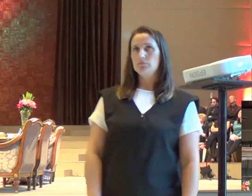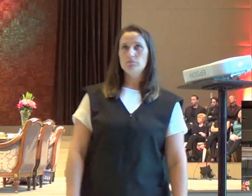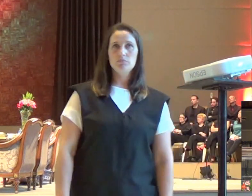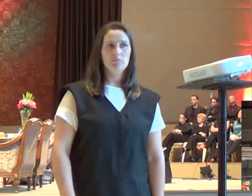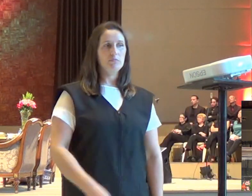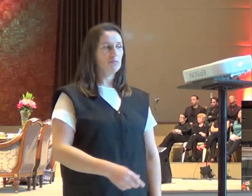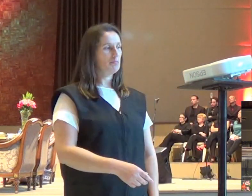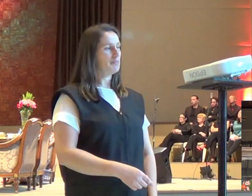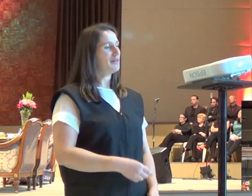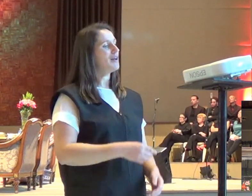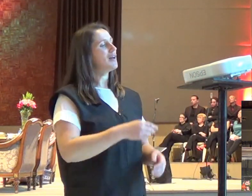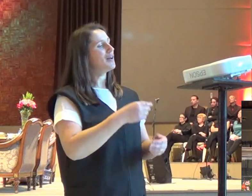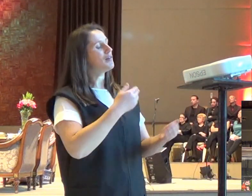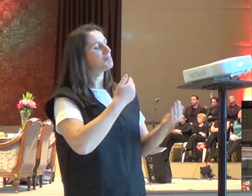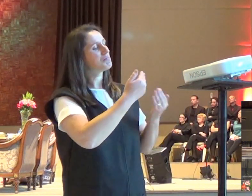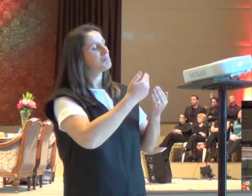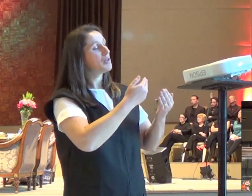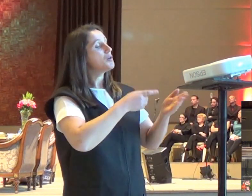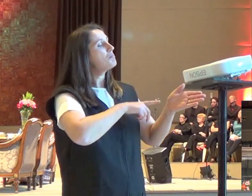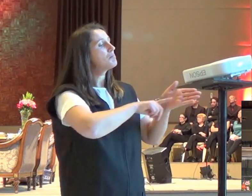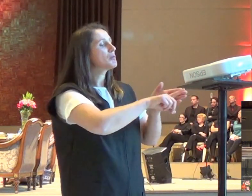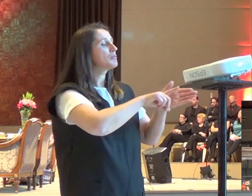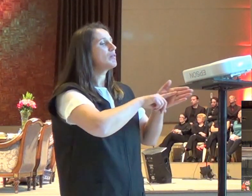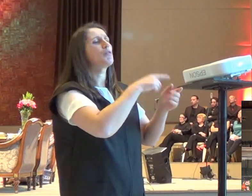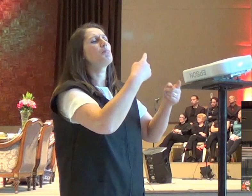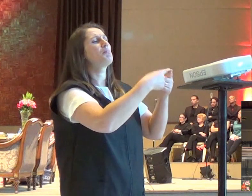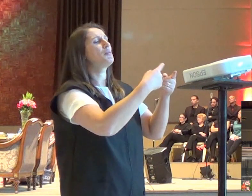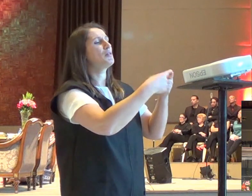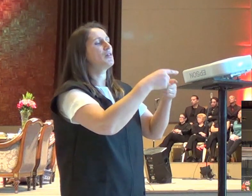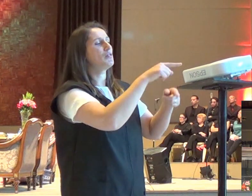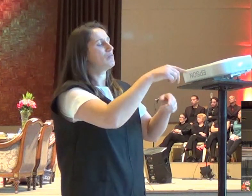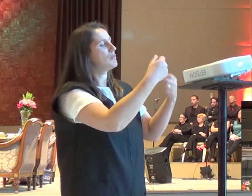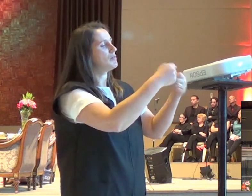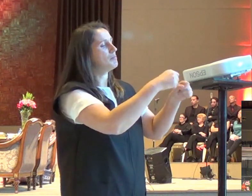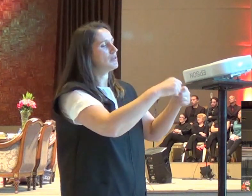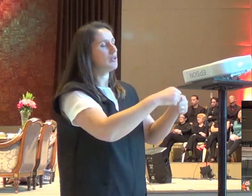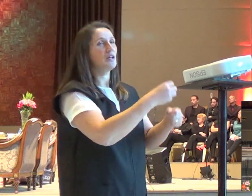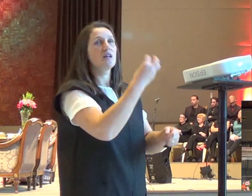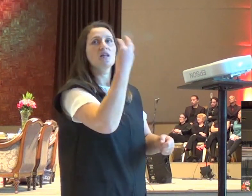rebatia ele perguntava ele fazia levava três horas